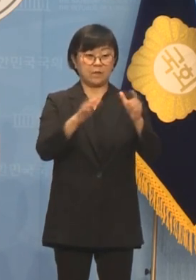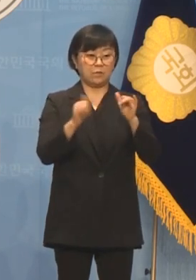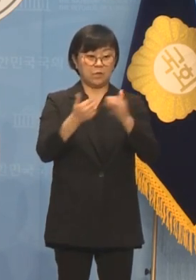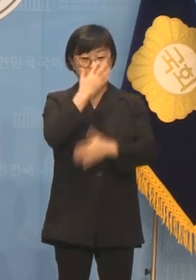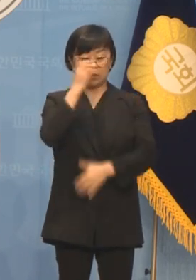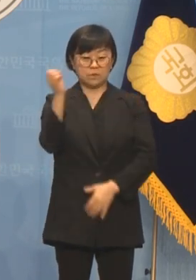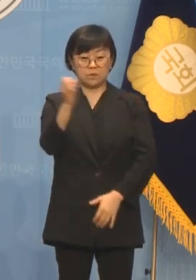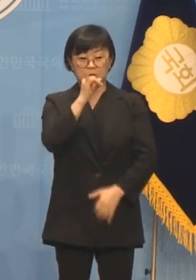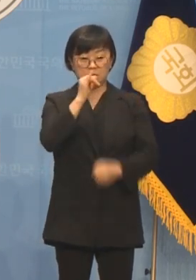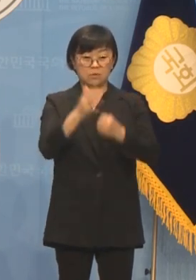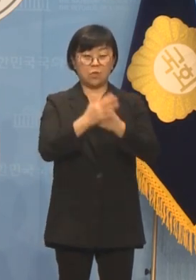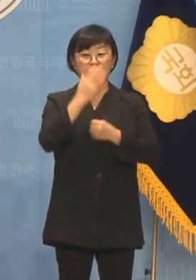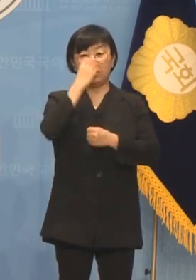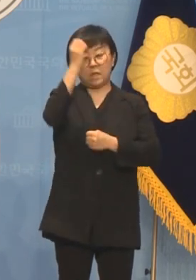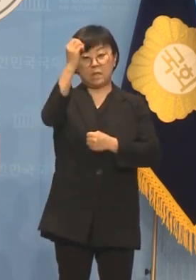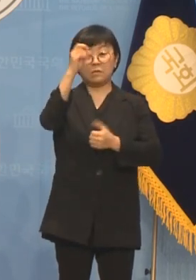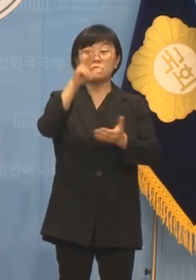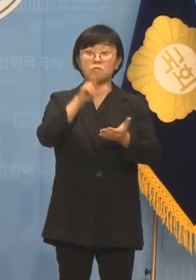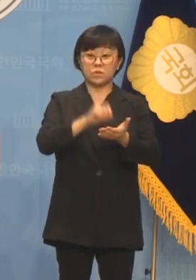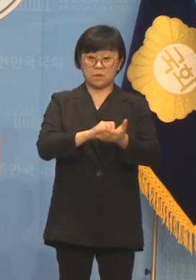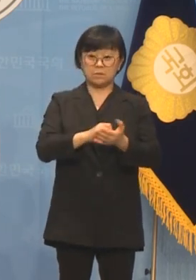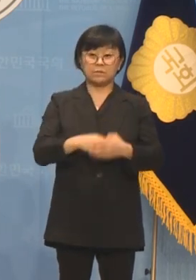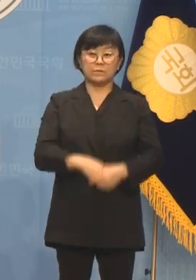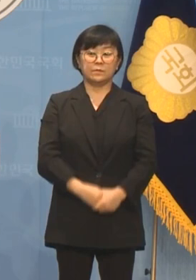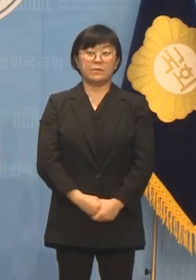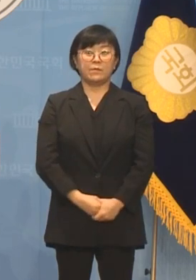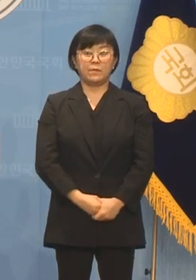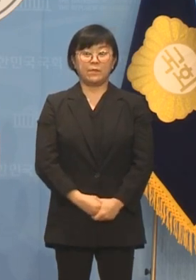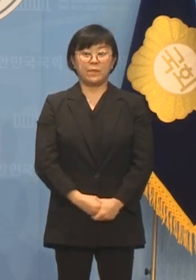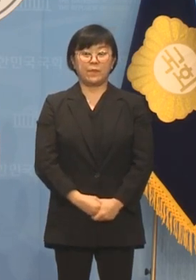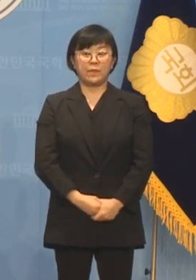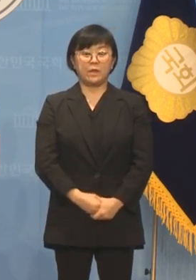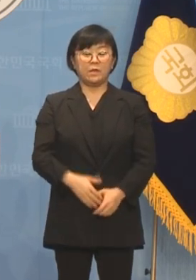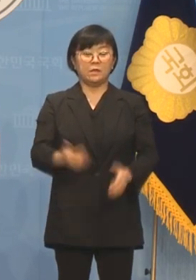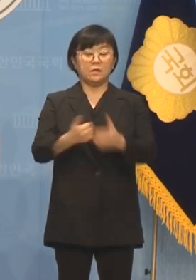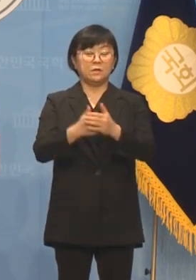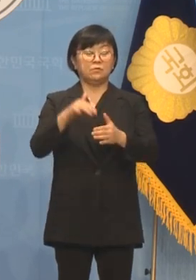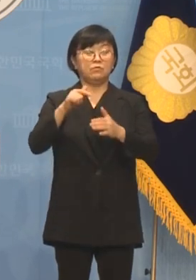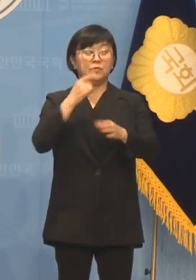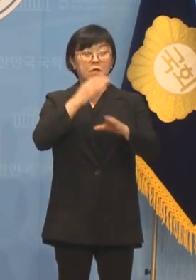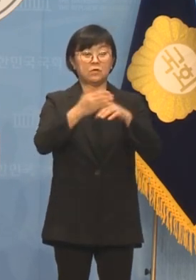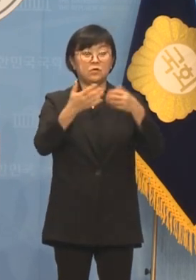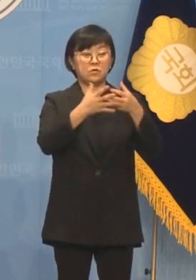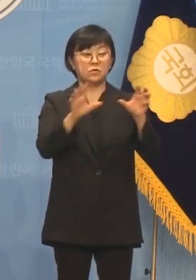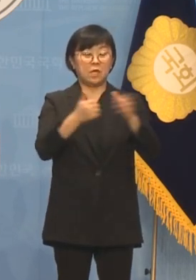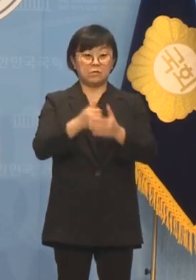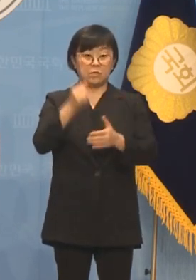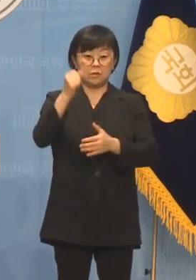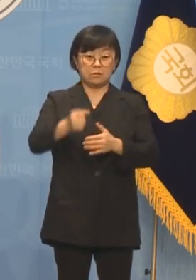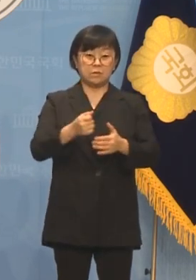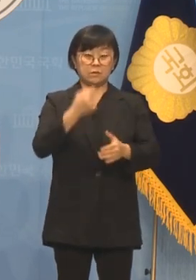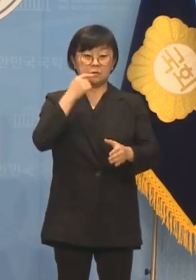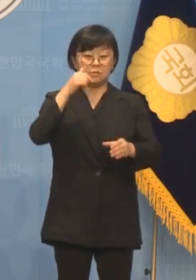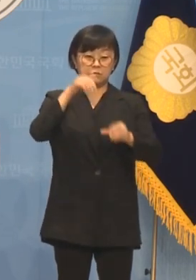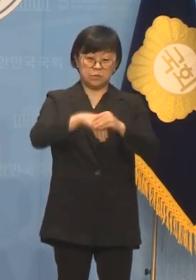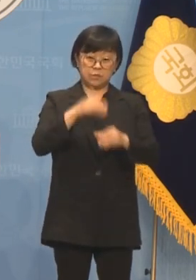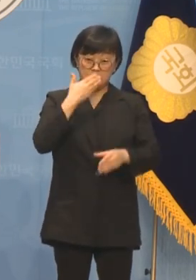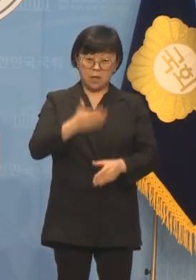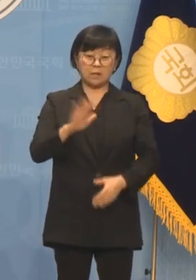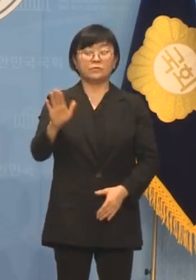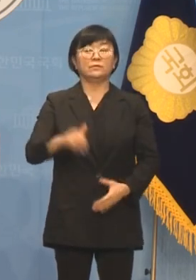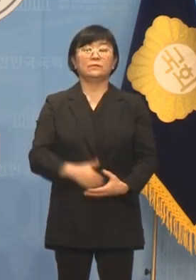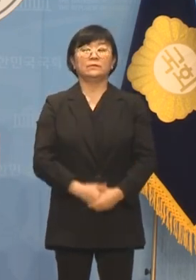무시하는 오만하기 짝기 없는 처사입니다 청원군은 민주당 작대기만 꽂아도 찍어주는 곳이